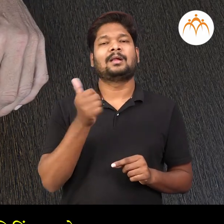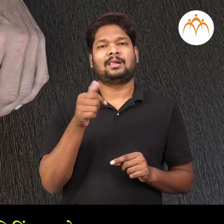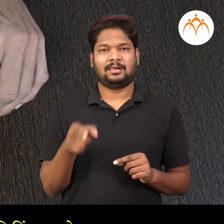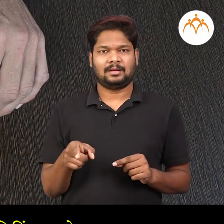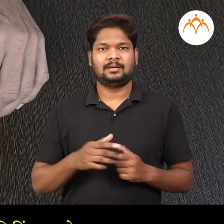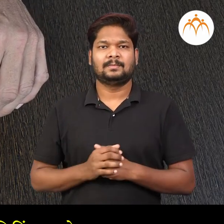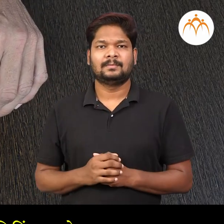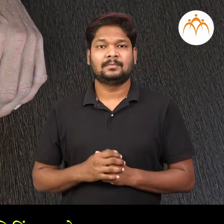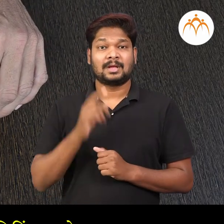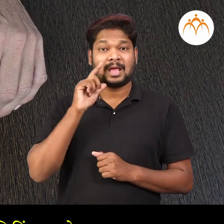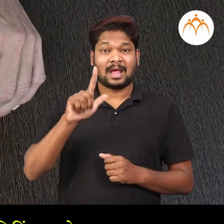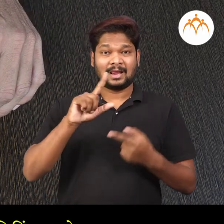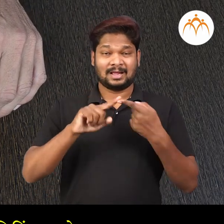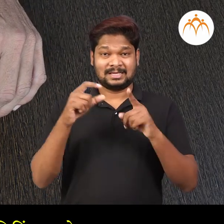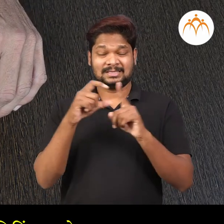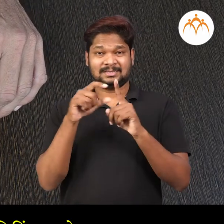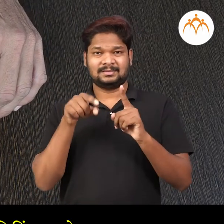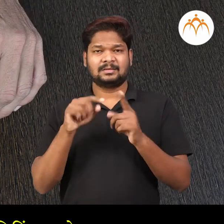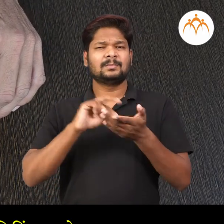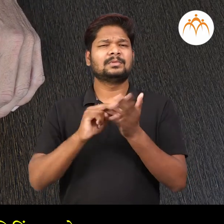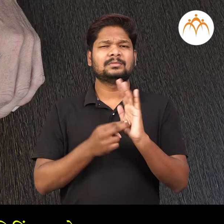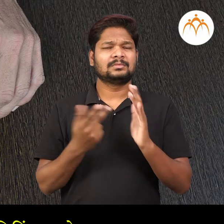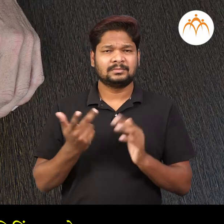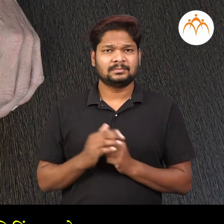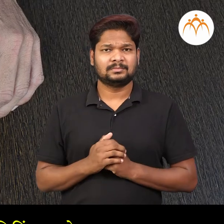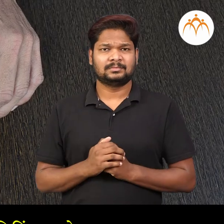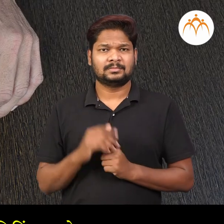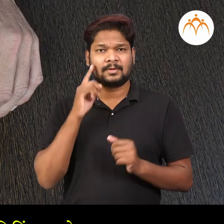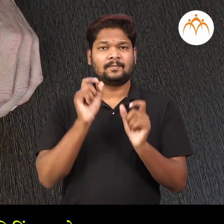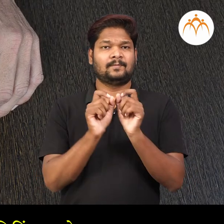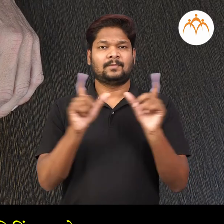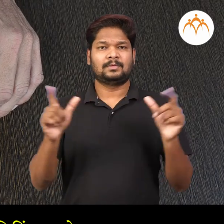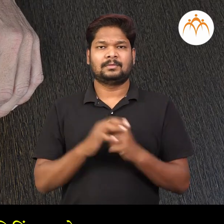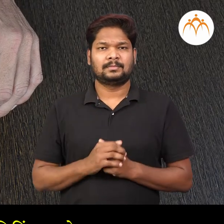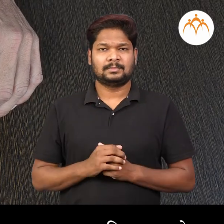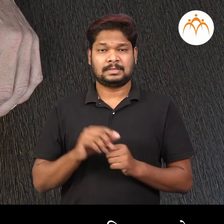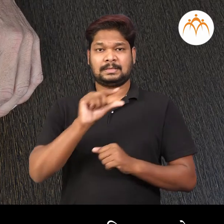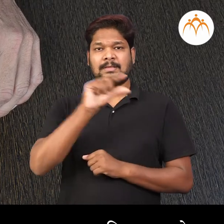LED लाइट एमिटिंग डायोड